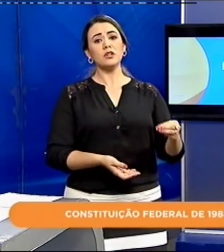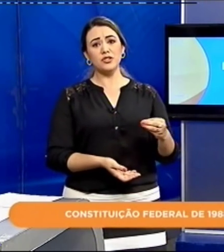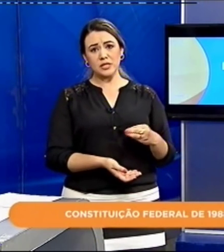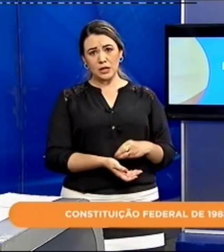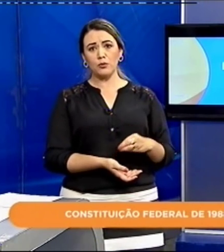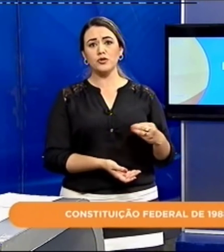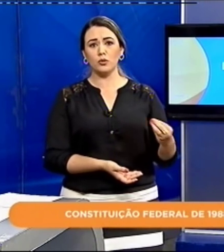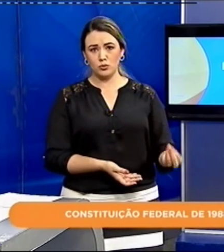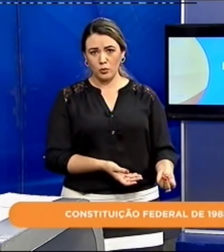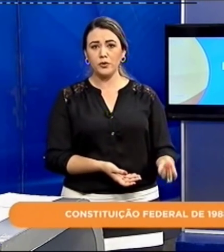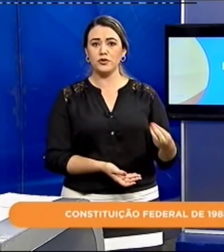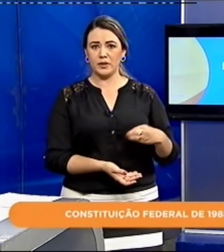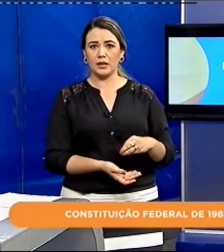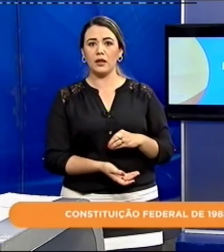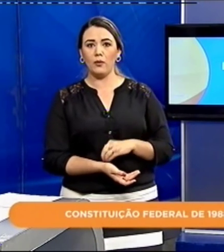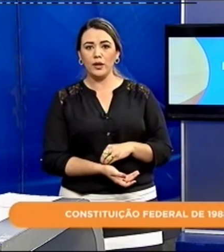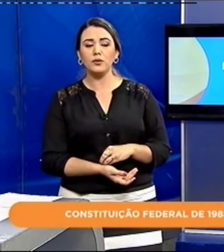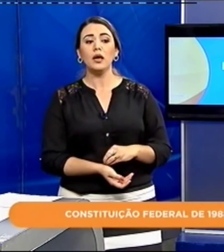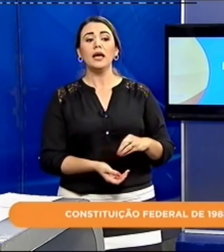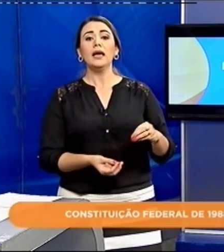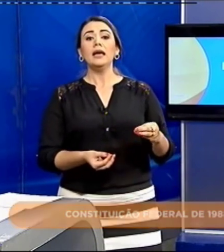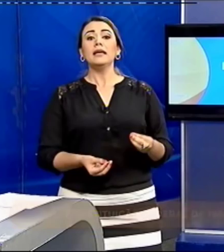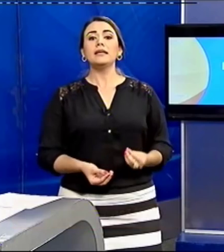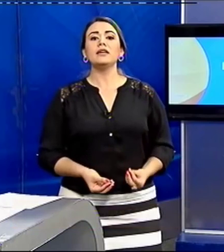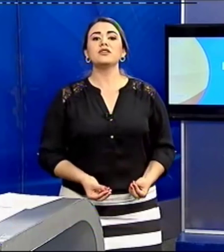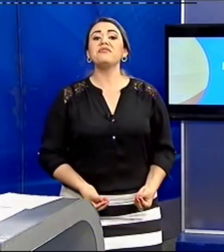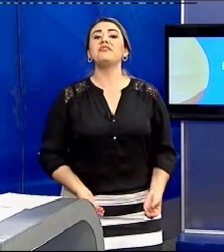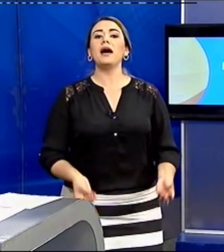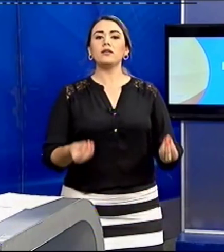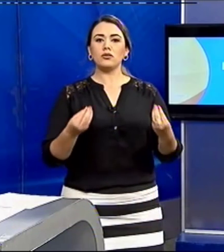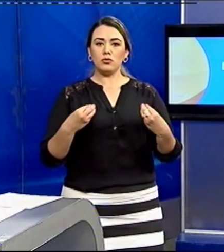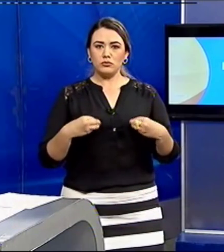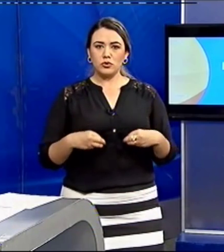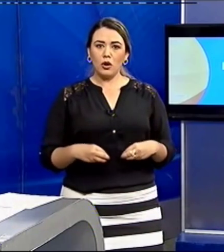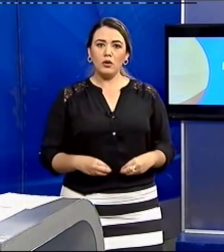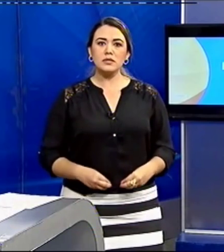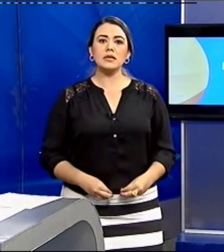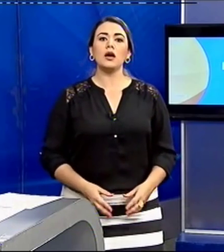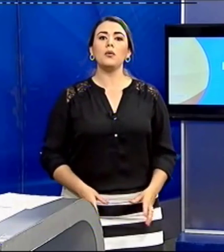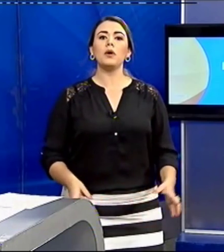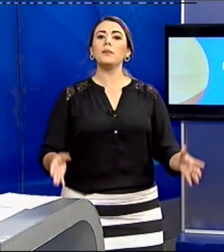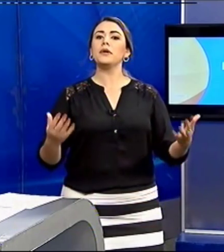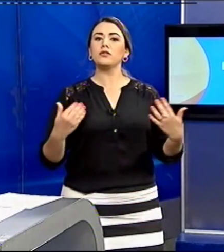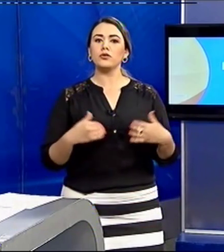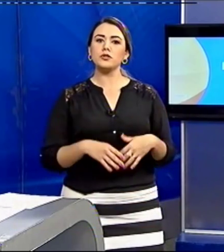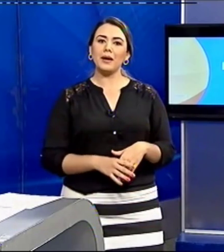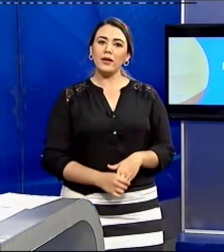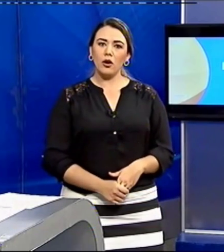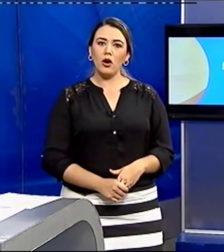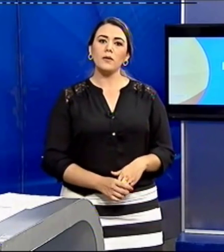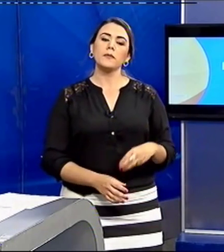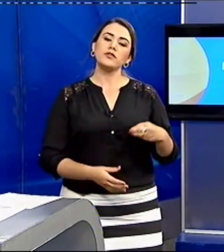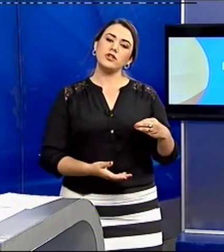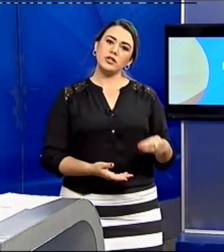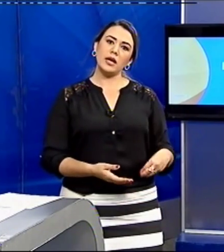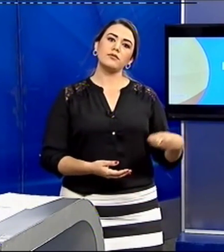1988, de 5 de outubro de 88, que de fato trouxe uma amplitude maior de direitos